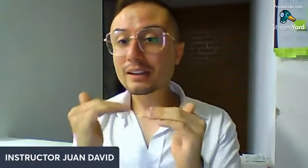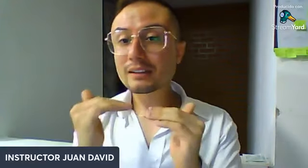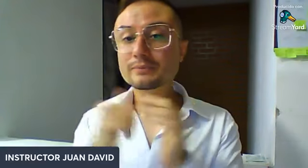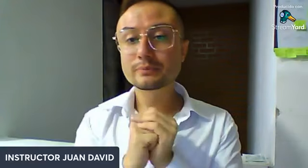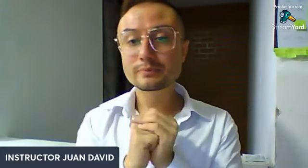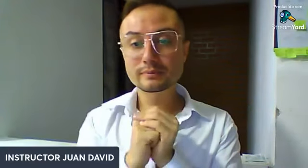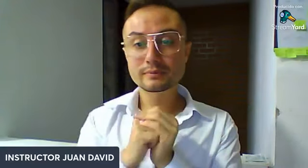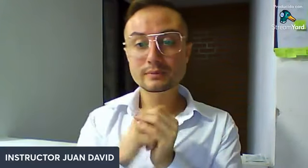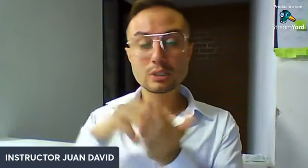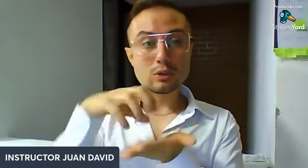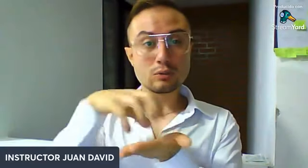Bueno,